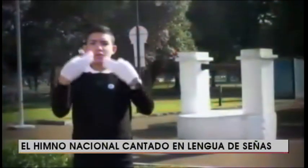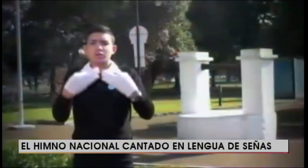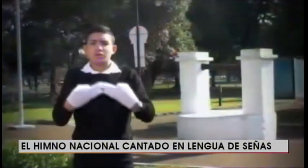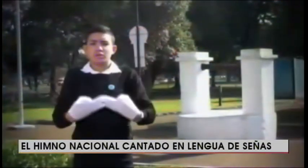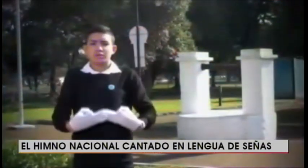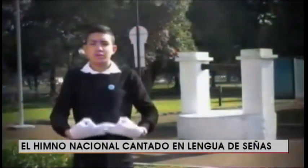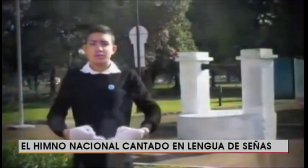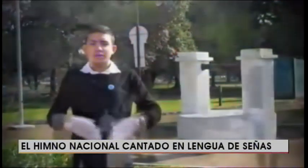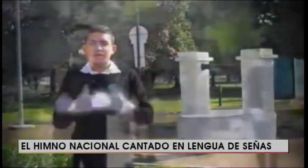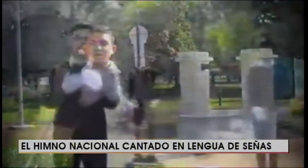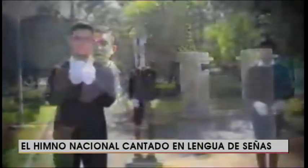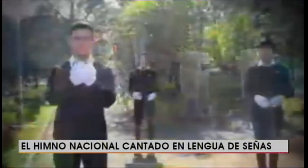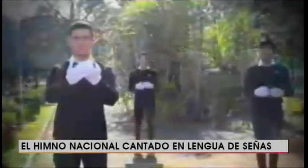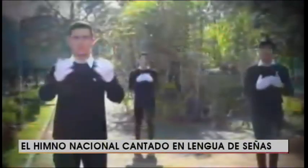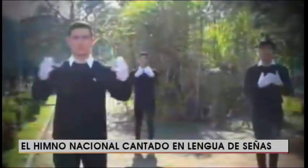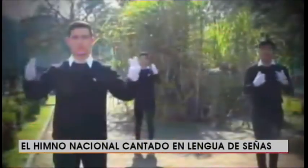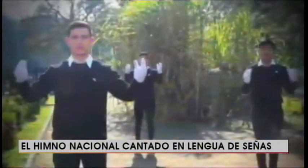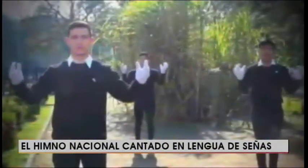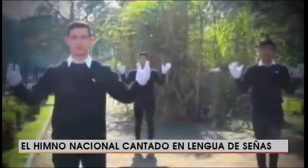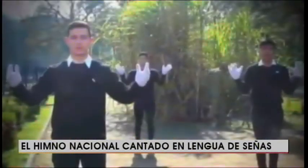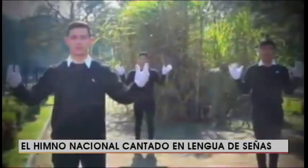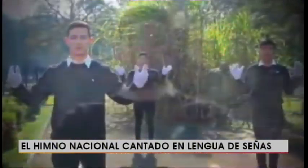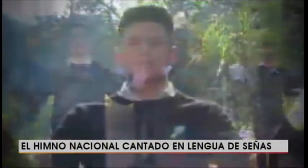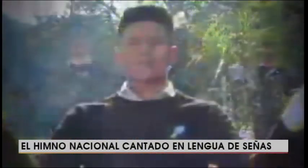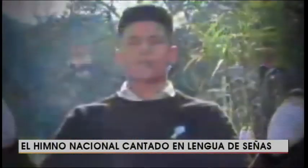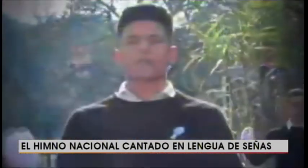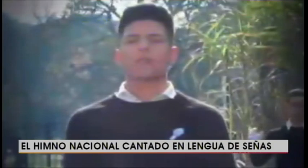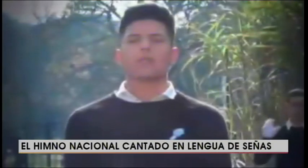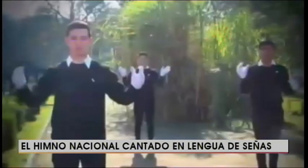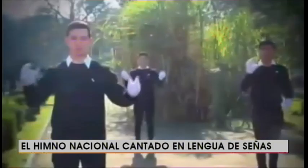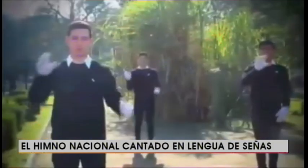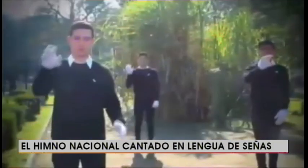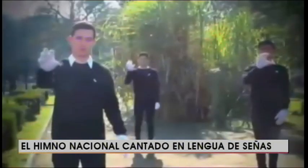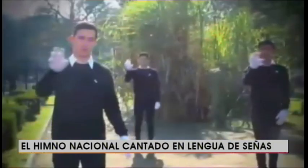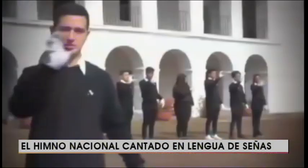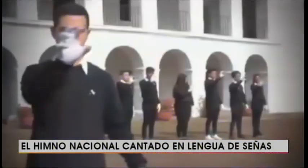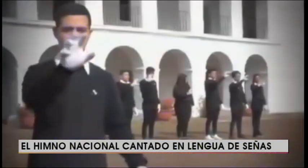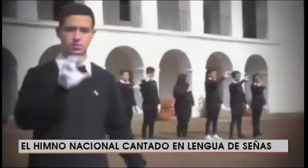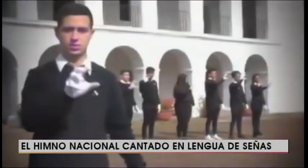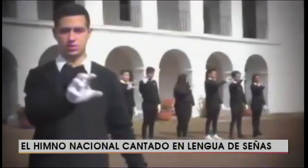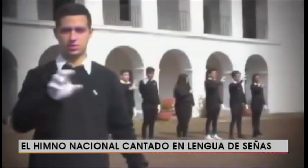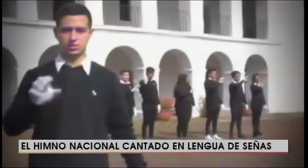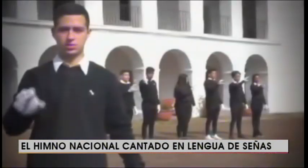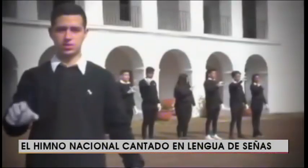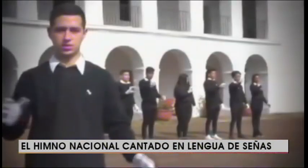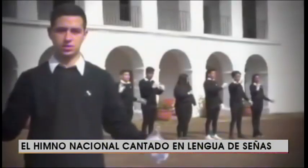dignísimo abrieron Las provincias